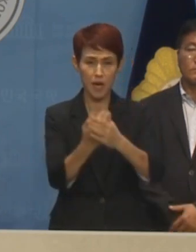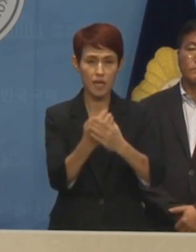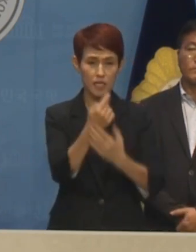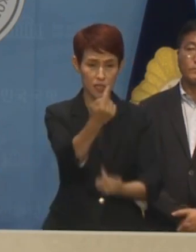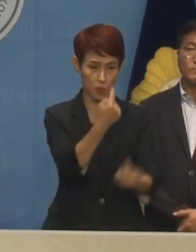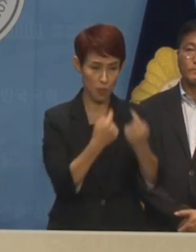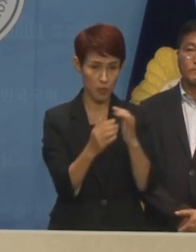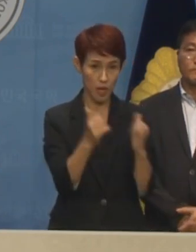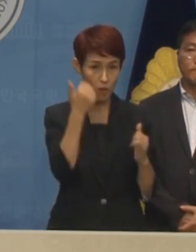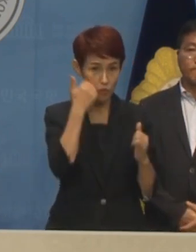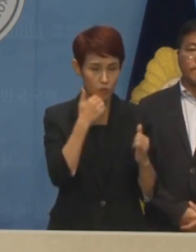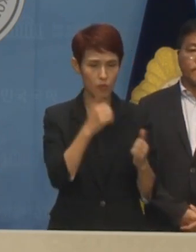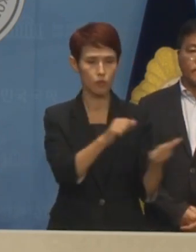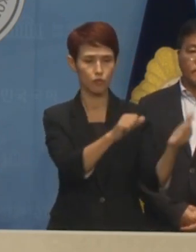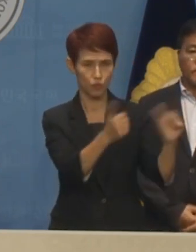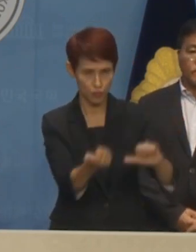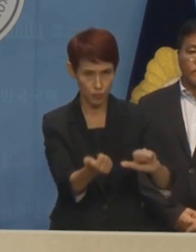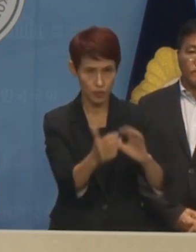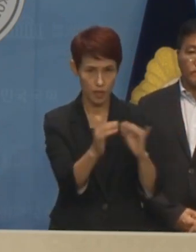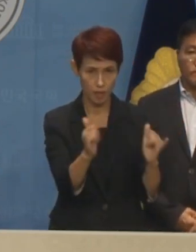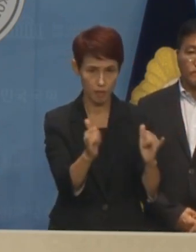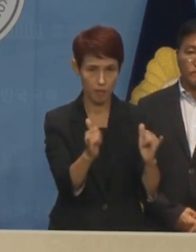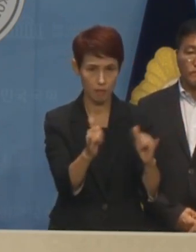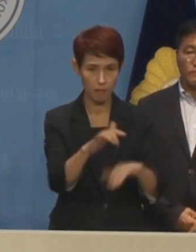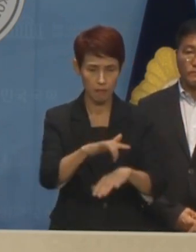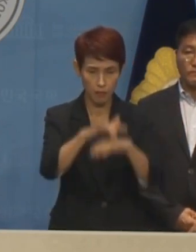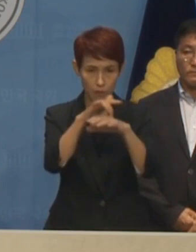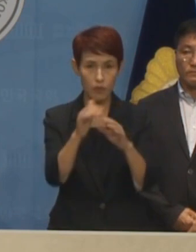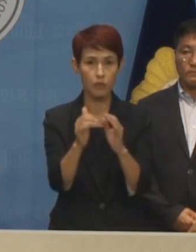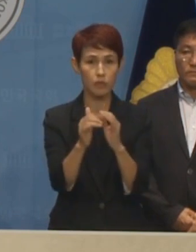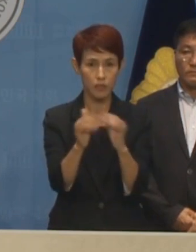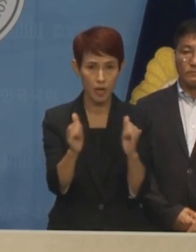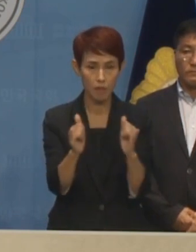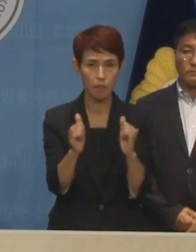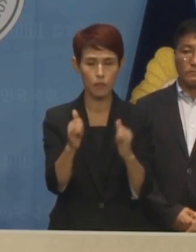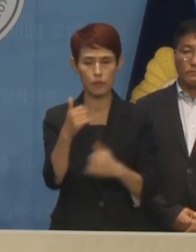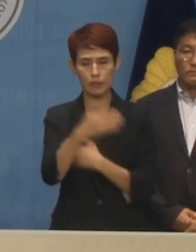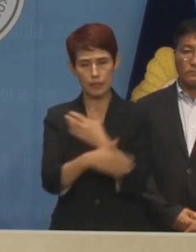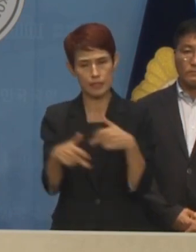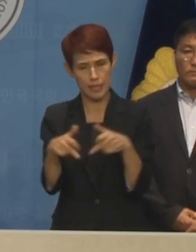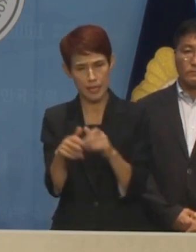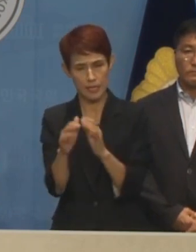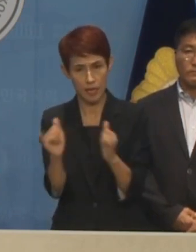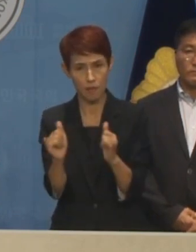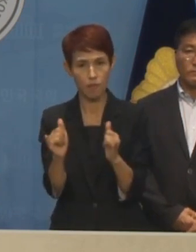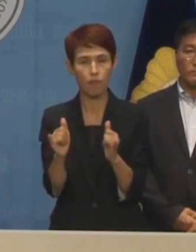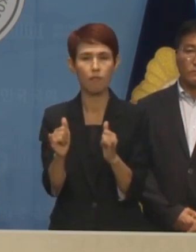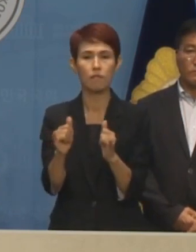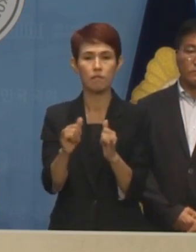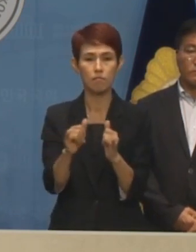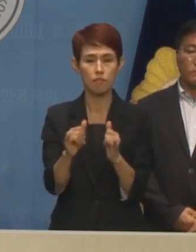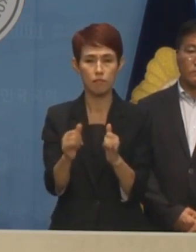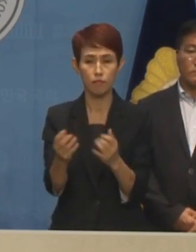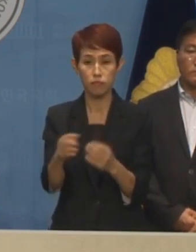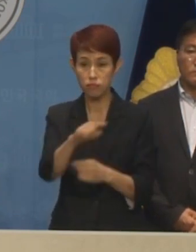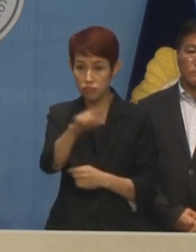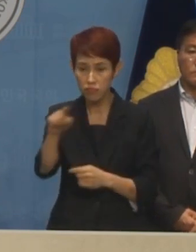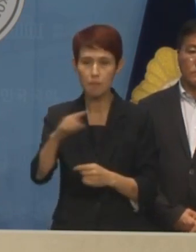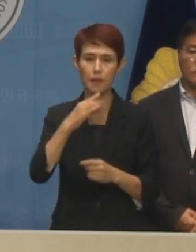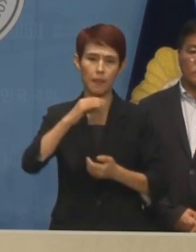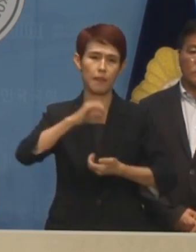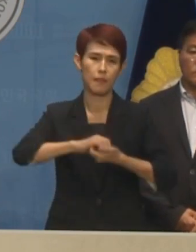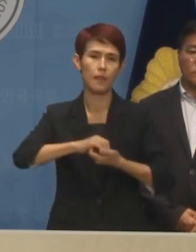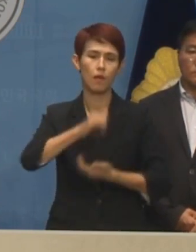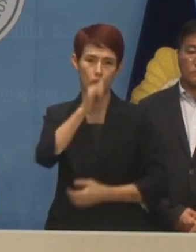대상자를 사망자, 행방불명자, 후유장애인, 수형자 등으로 한정하고